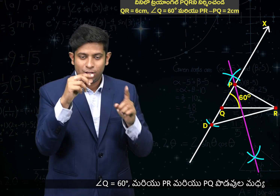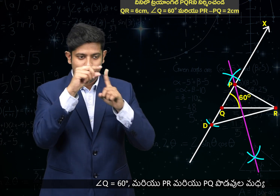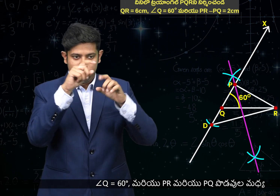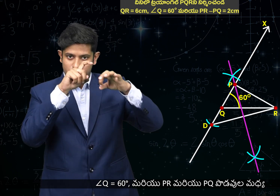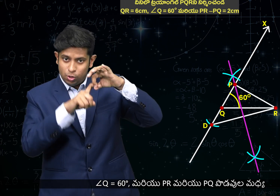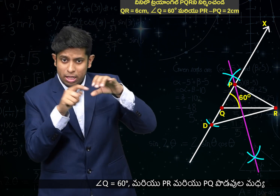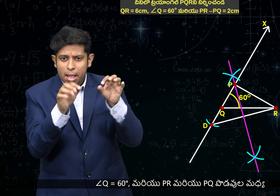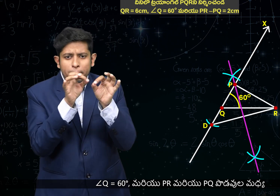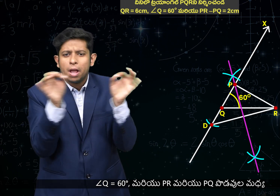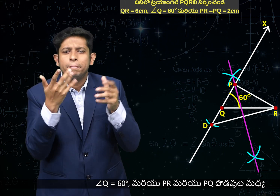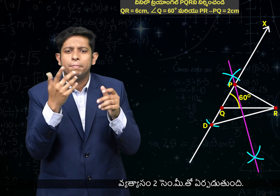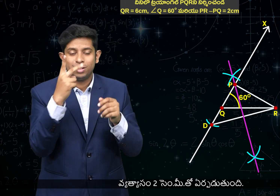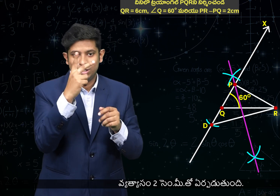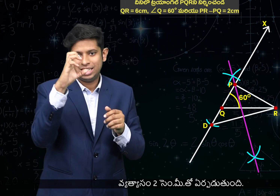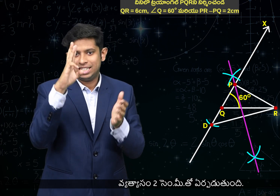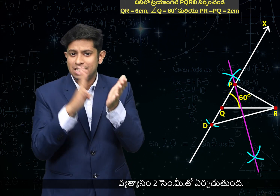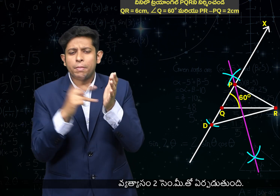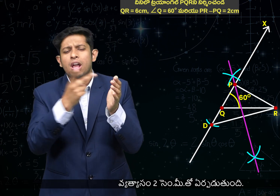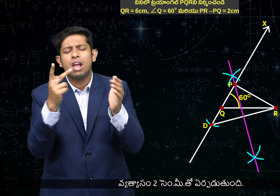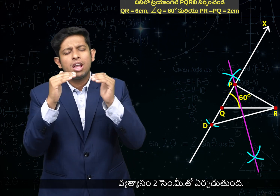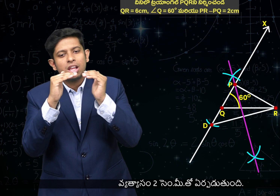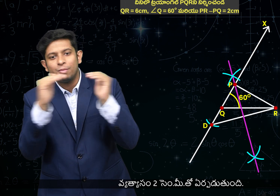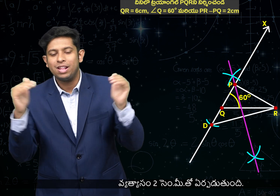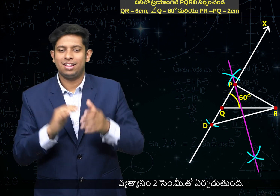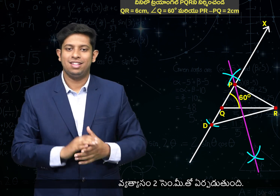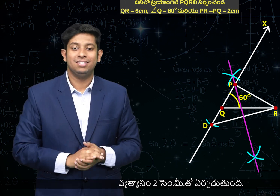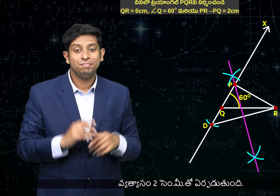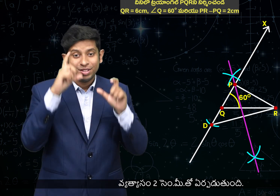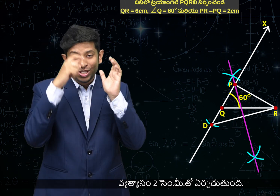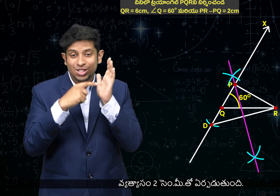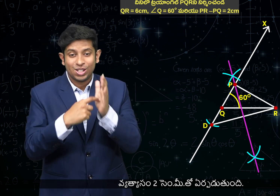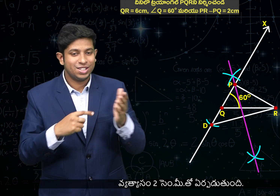PQ పొడవుల మధ్య వ్యత్యాసం 2 సెంటీమీటర్లతో ఏర్పడుతుంది.